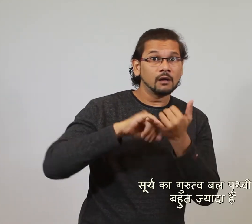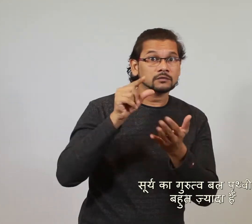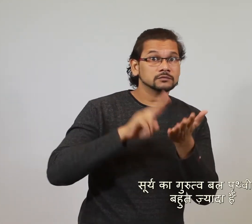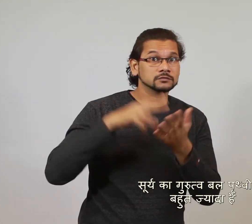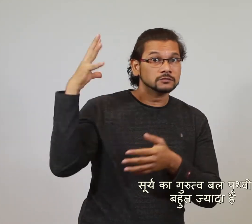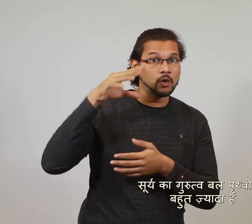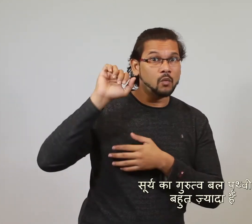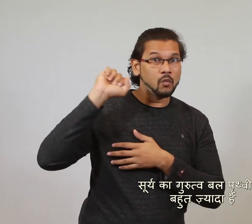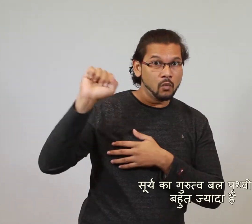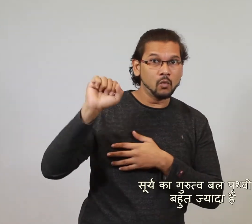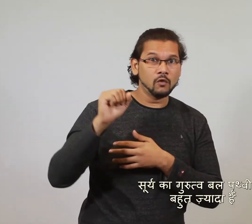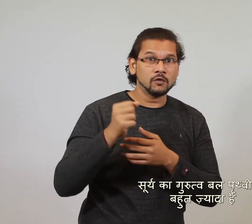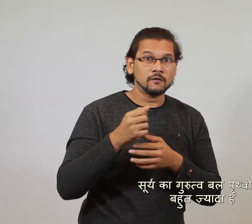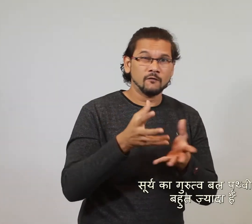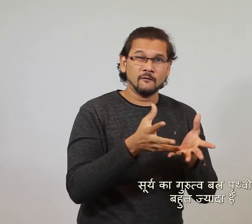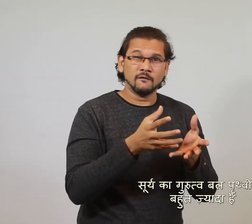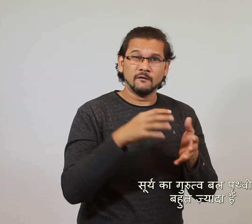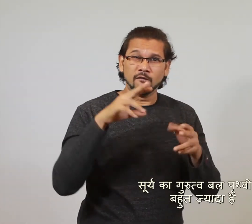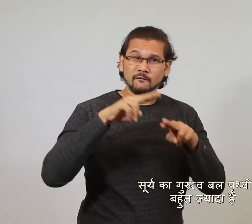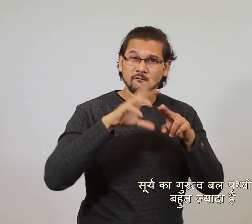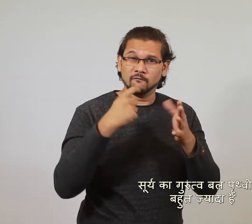सूर्य का गुरत्वबल प्रित्वी से बहुत ज्यादा है